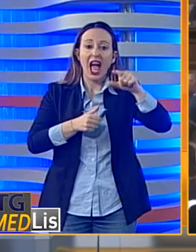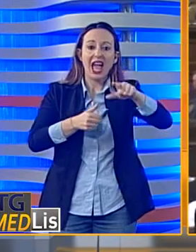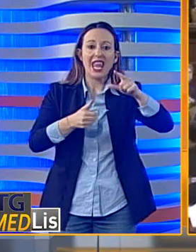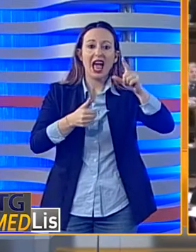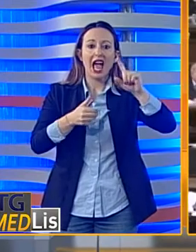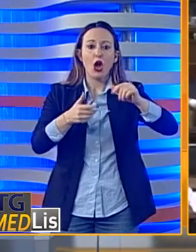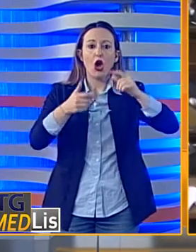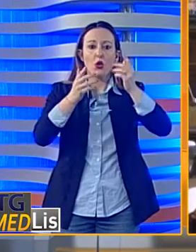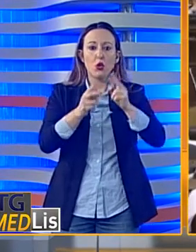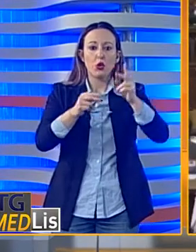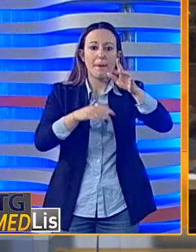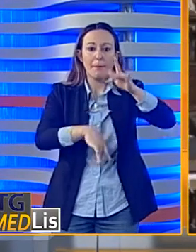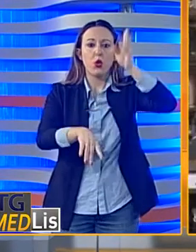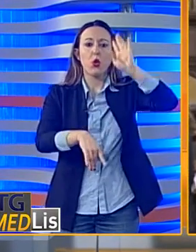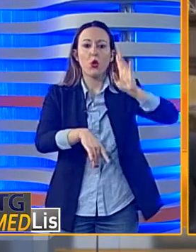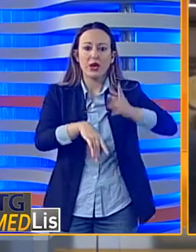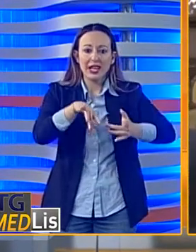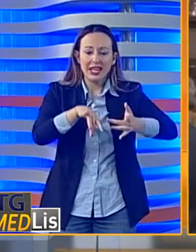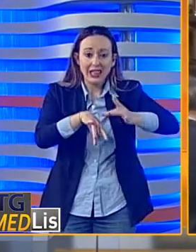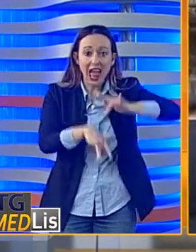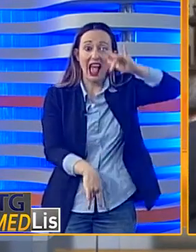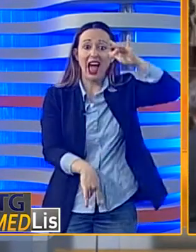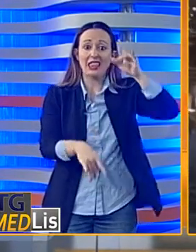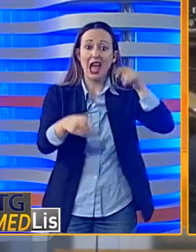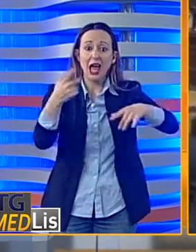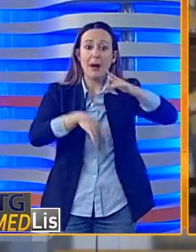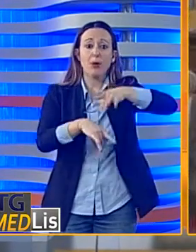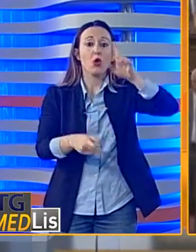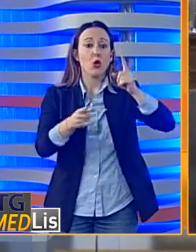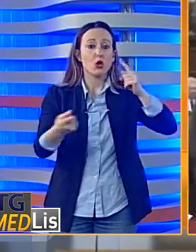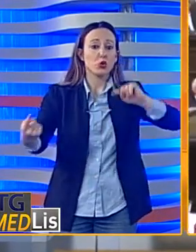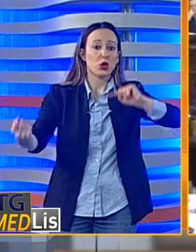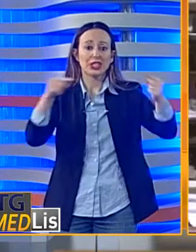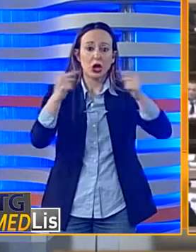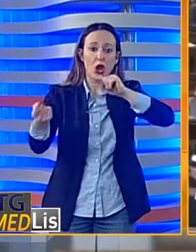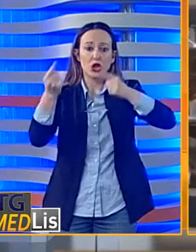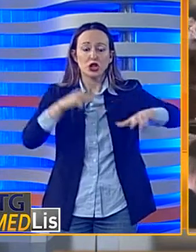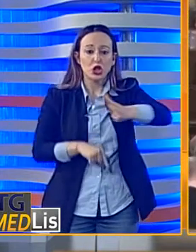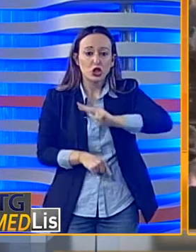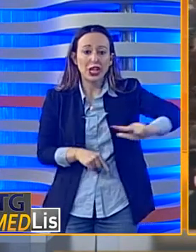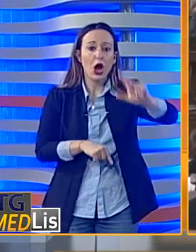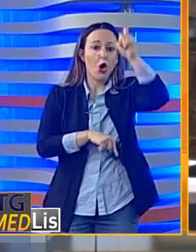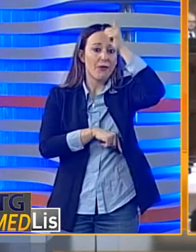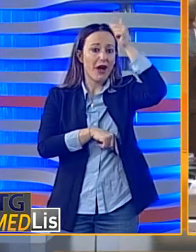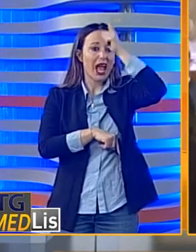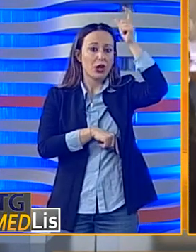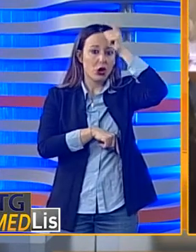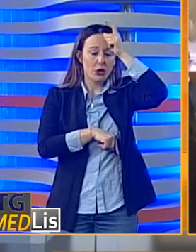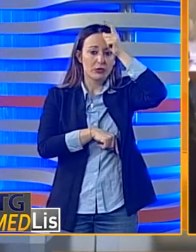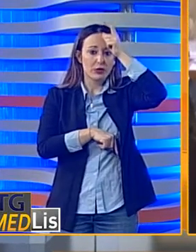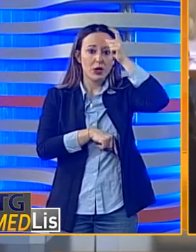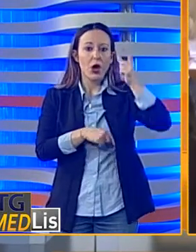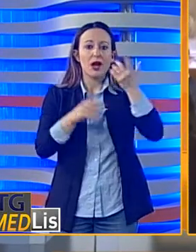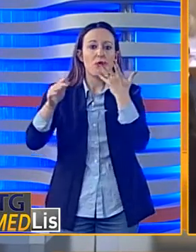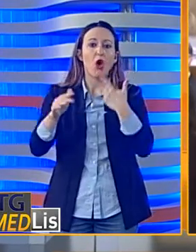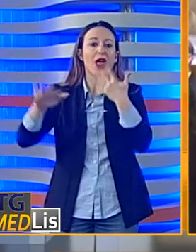nuova società dalla fusione di ANAS e Consorzio Autostrade Siciliane, il CAS. Intanto il